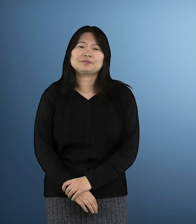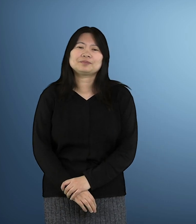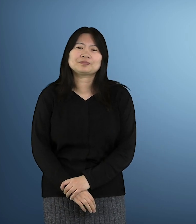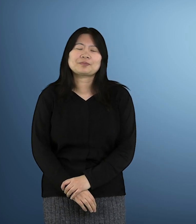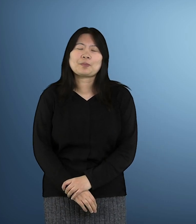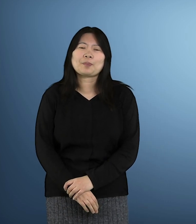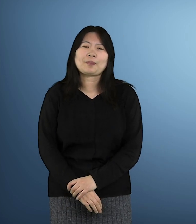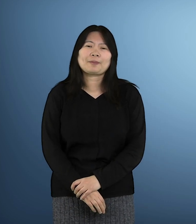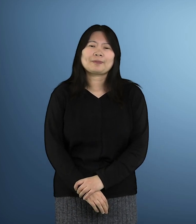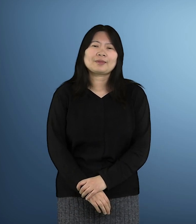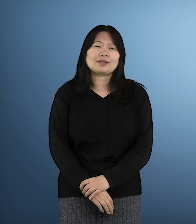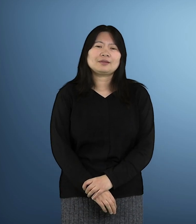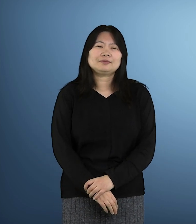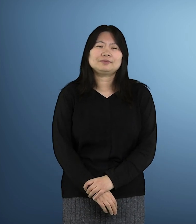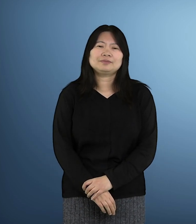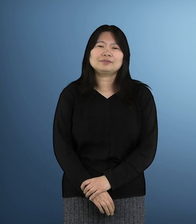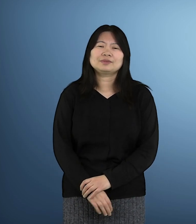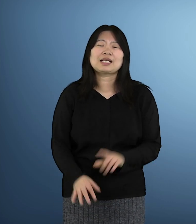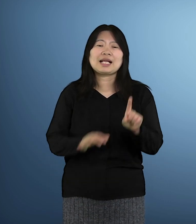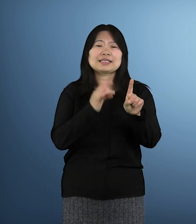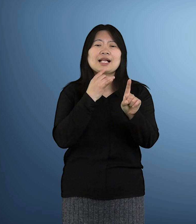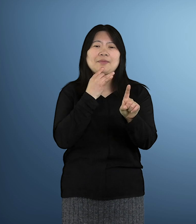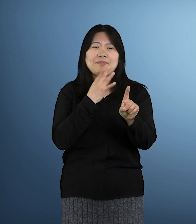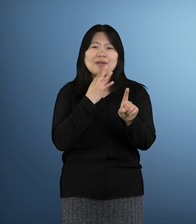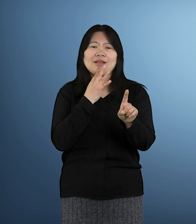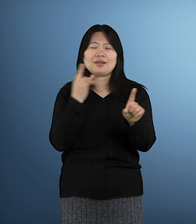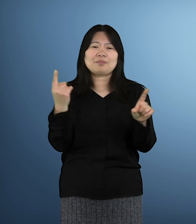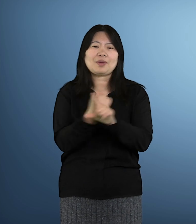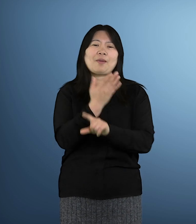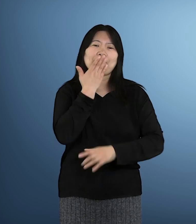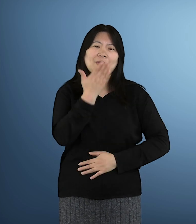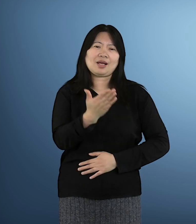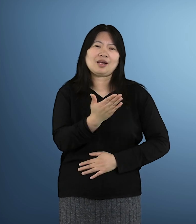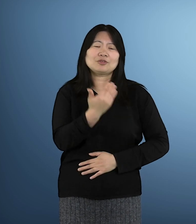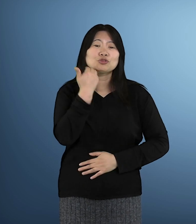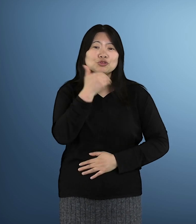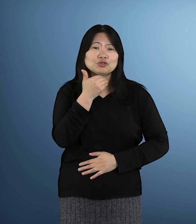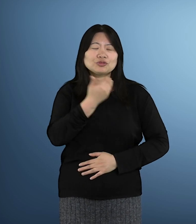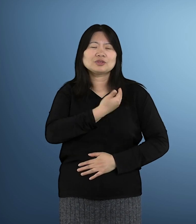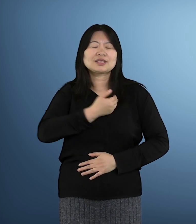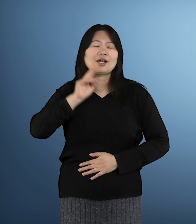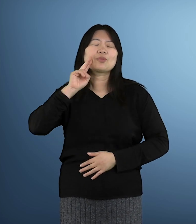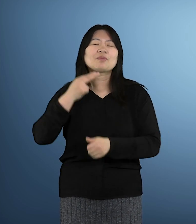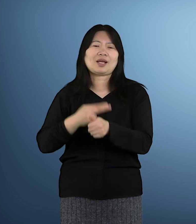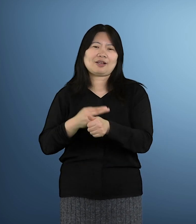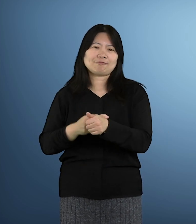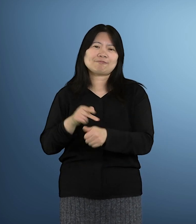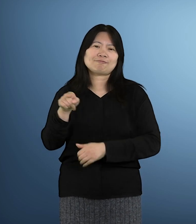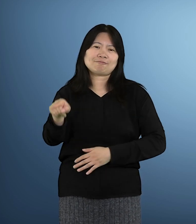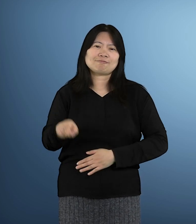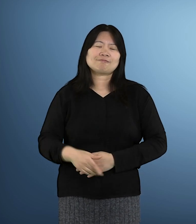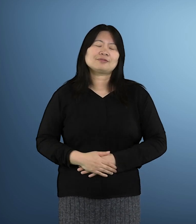한 사람이 뒤집습니다. 사도 바울이에요.